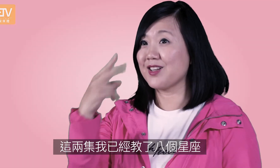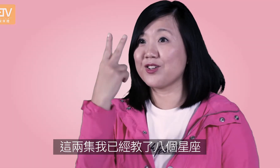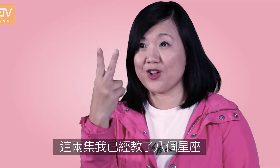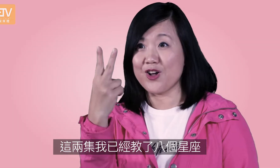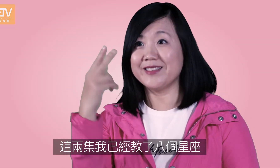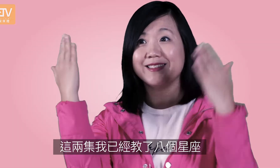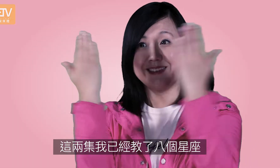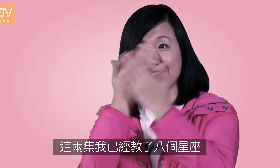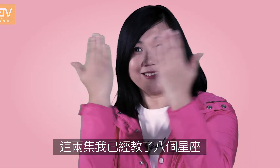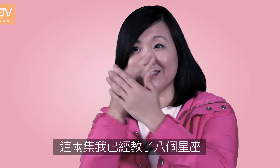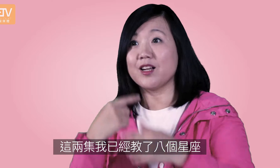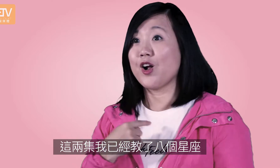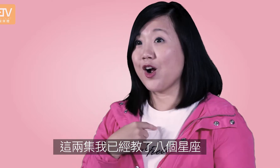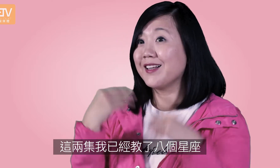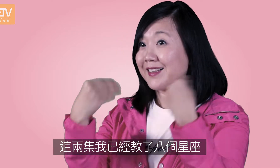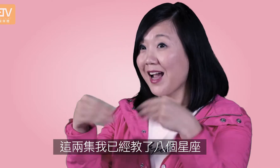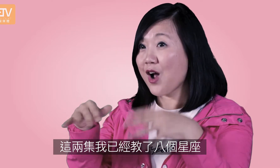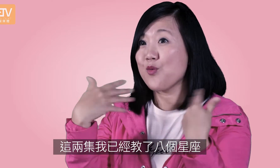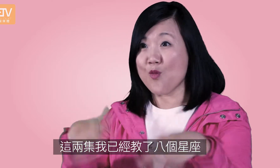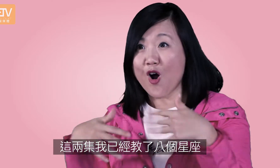呢两集我已经教咗八个星座。